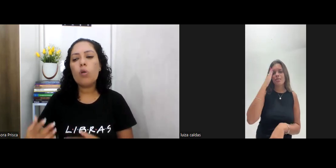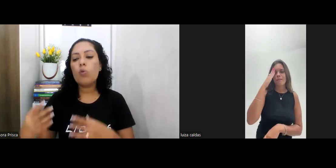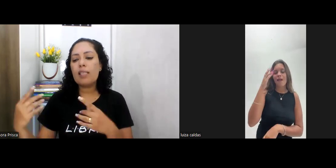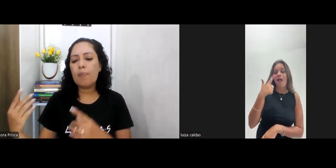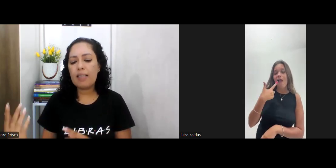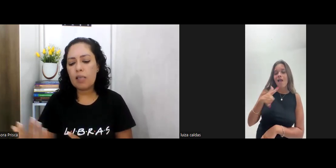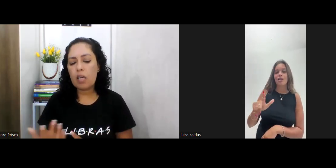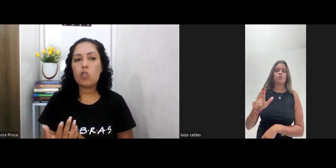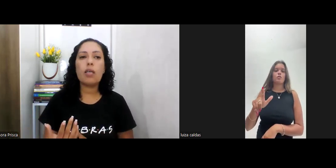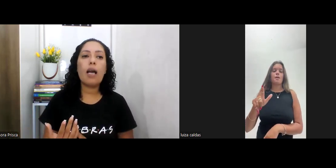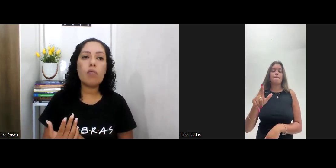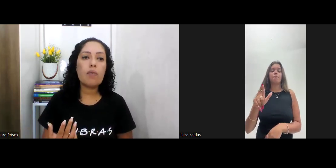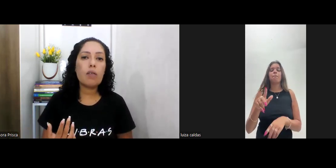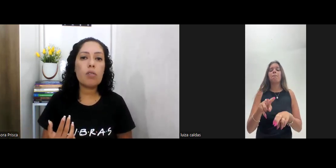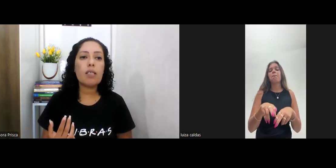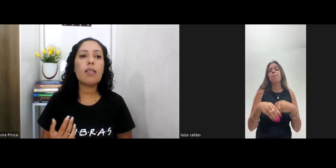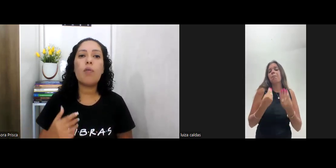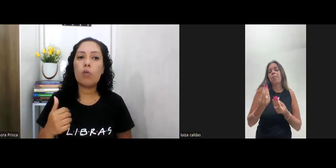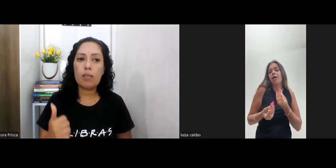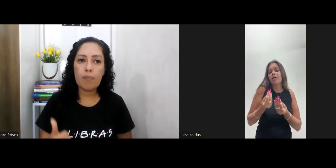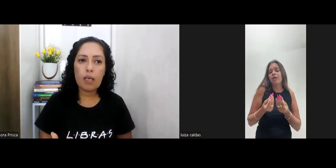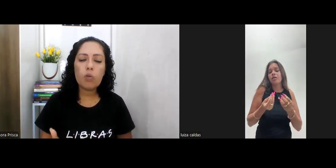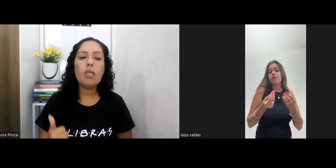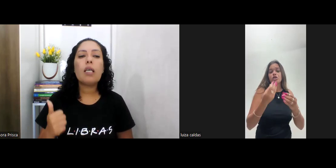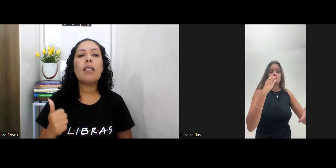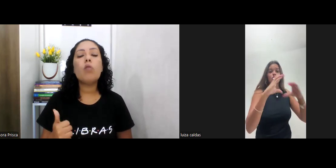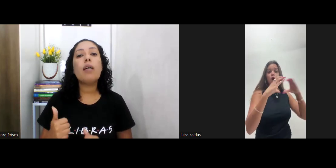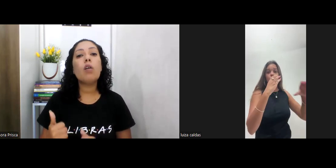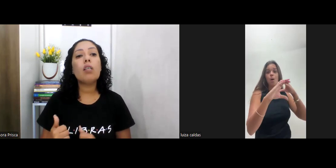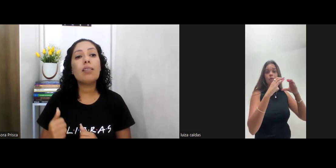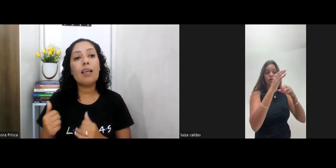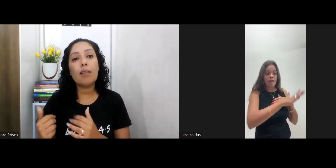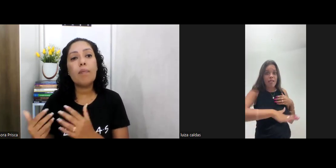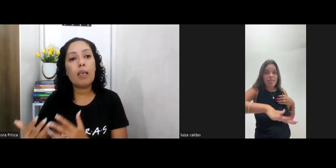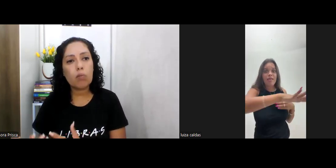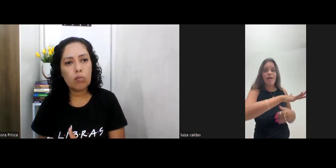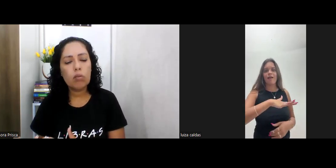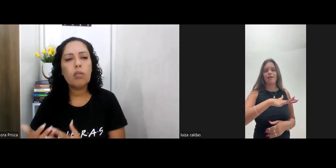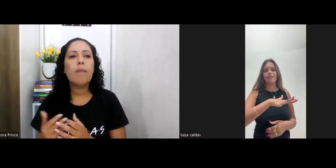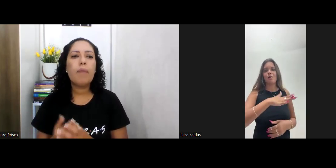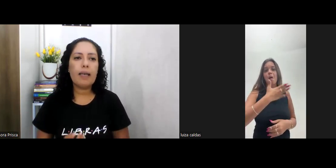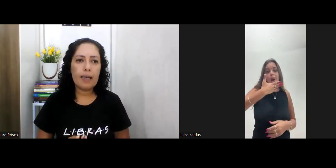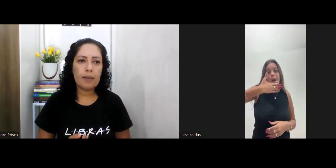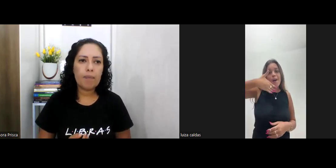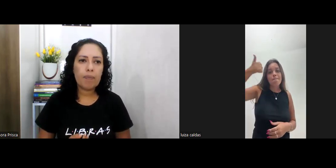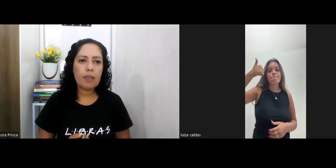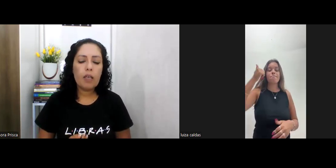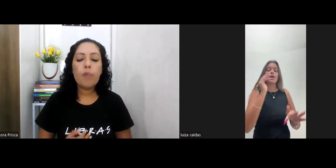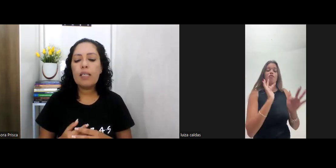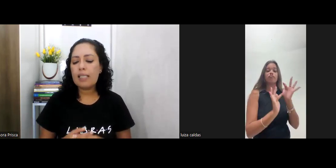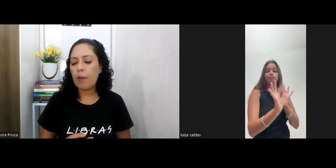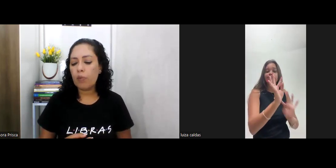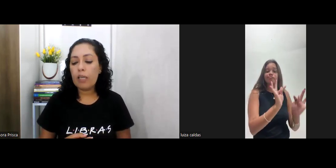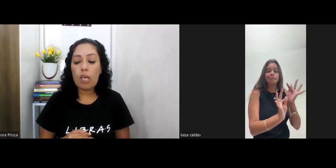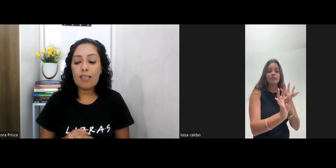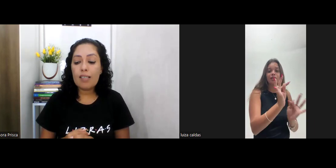ambiente. Quando esse paciente chegar, você vai conseguir dar o acolhimento e dar o melhor tratamento para ele.